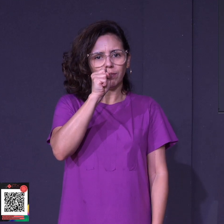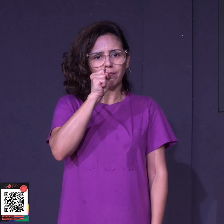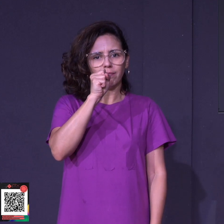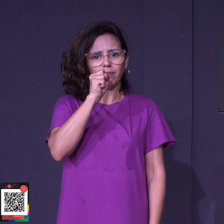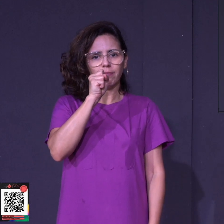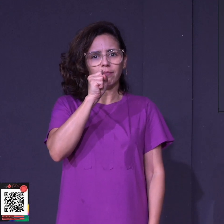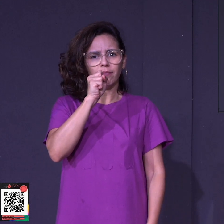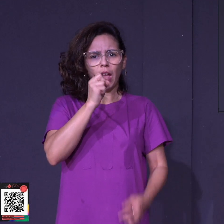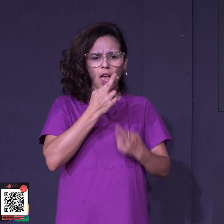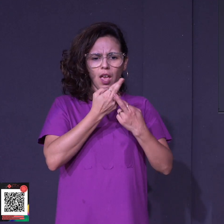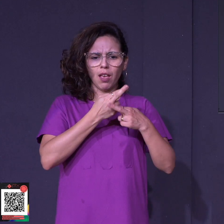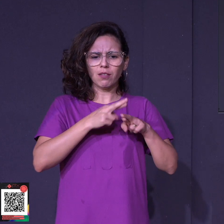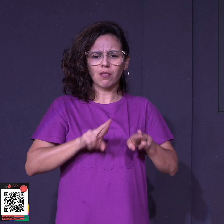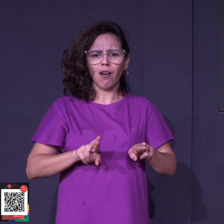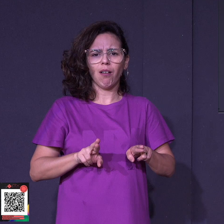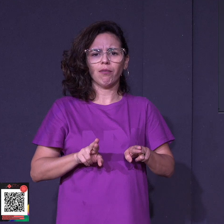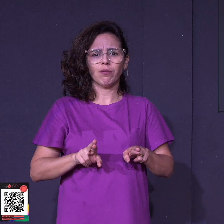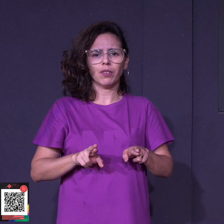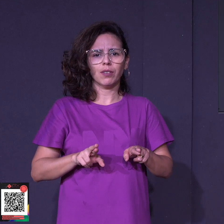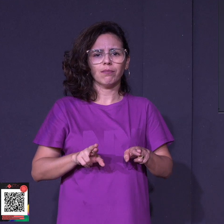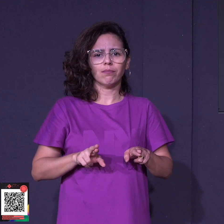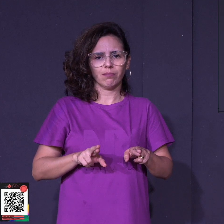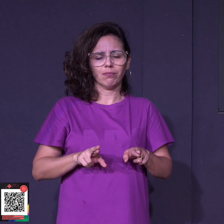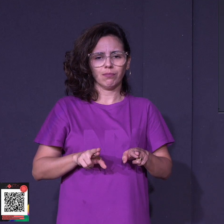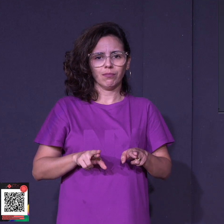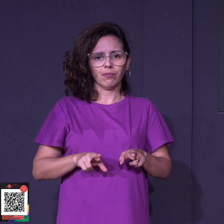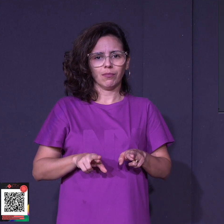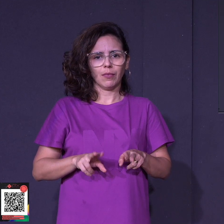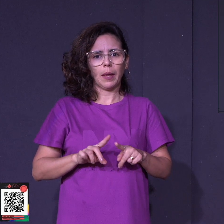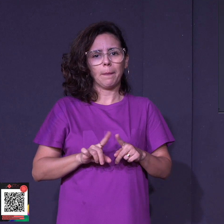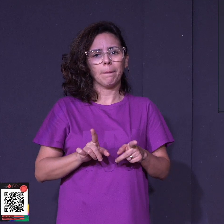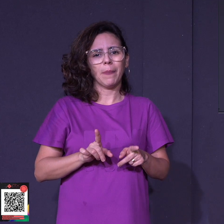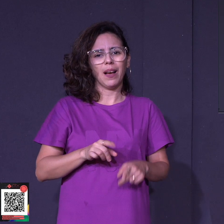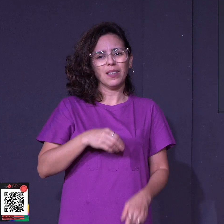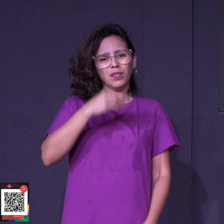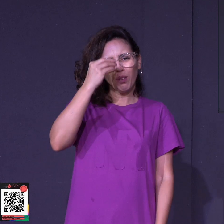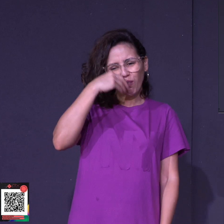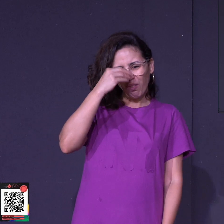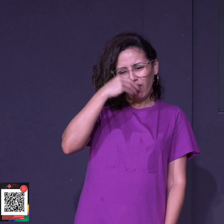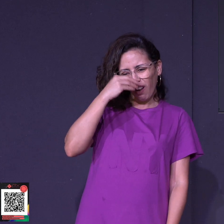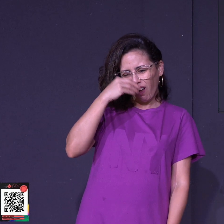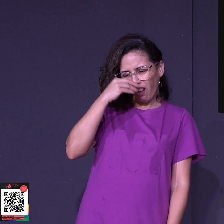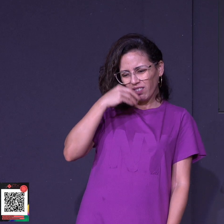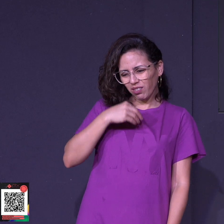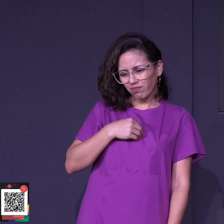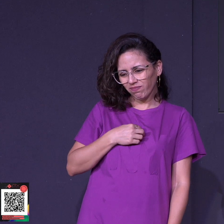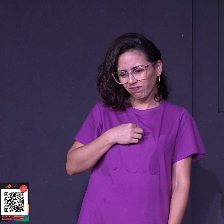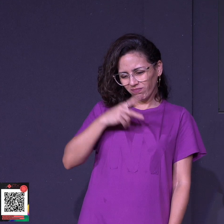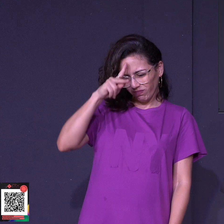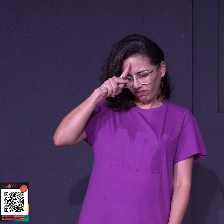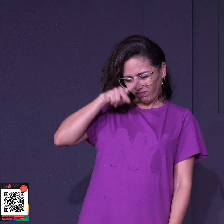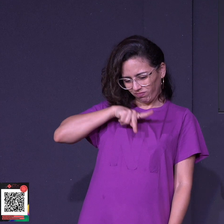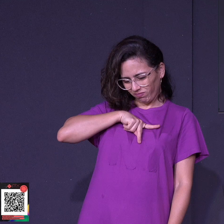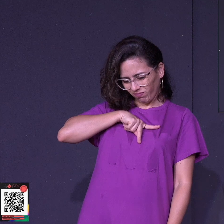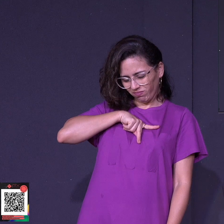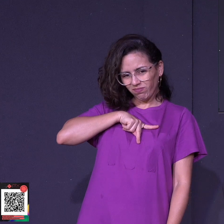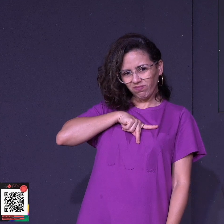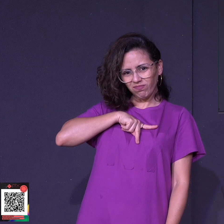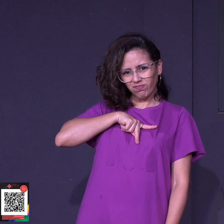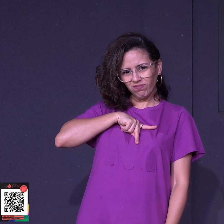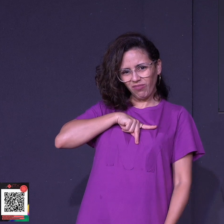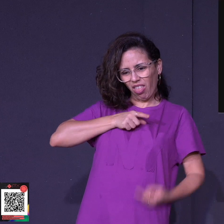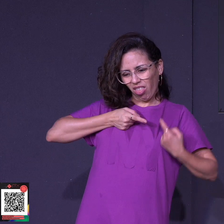enquanto o fraco pensa apenas em si mesmo, fere os outros para tentar